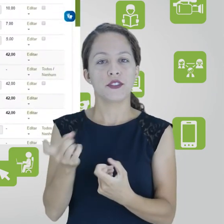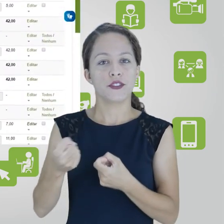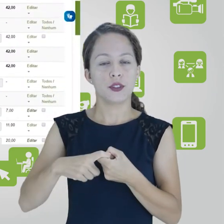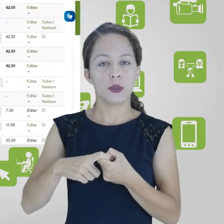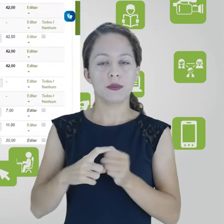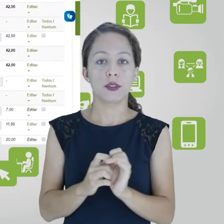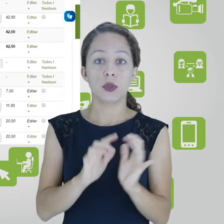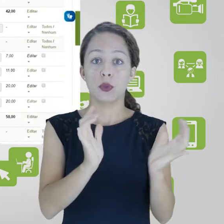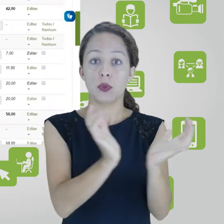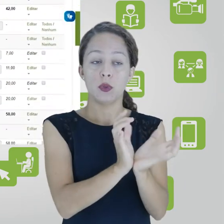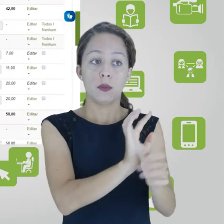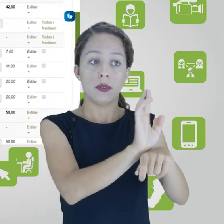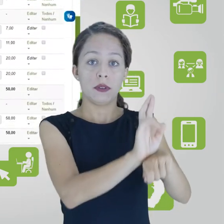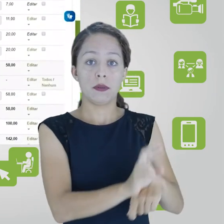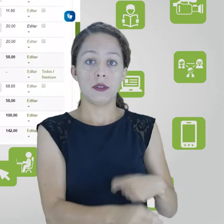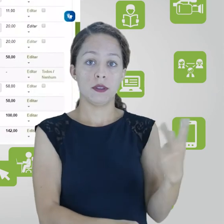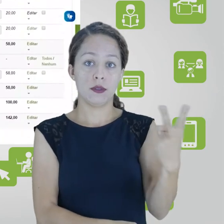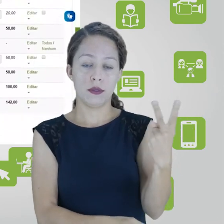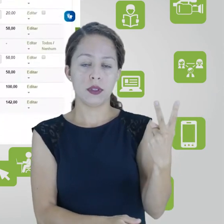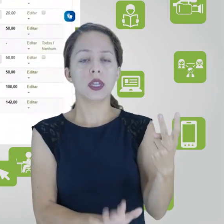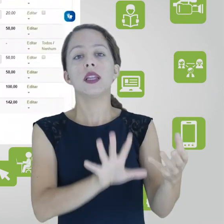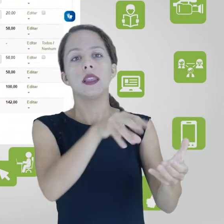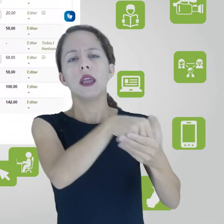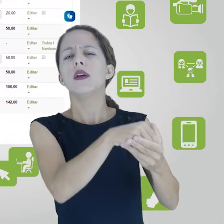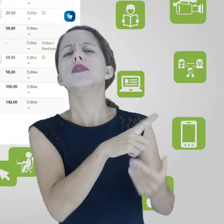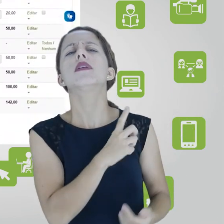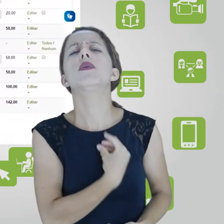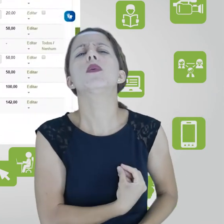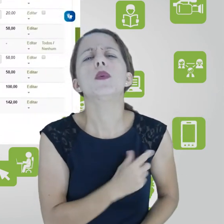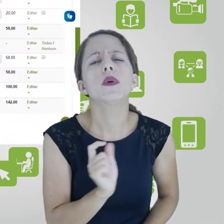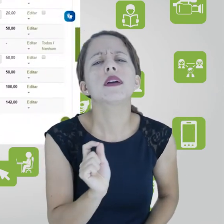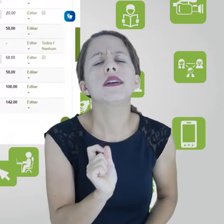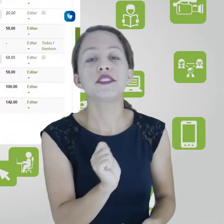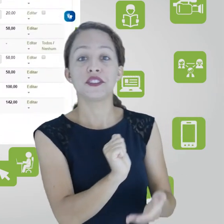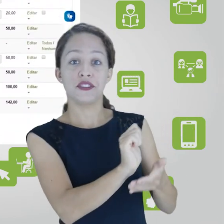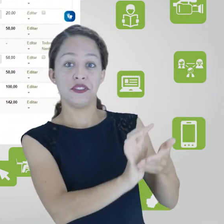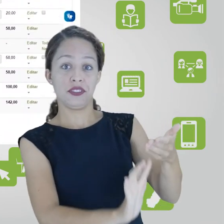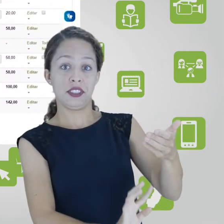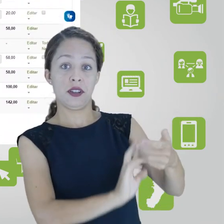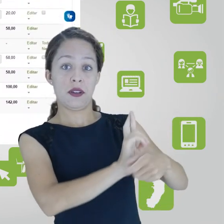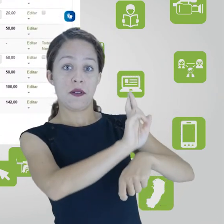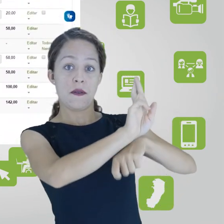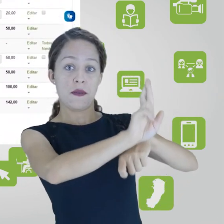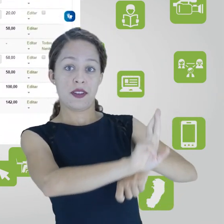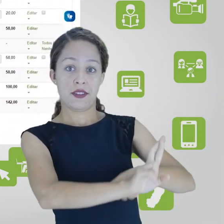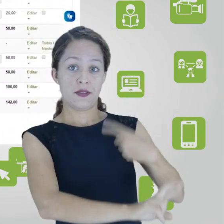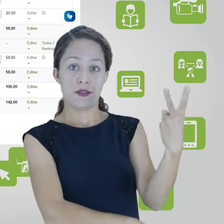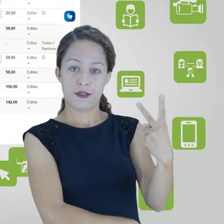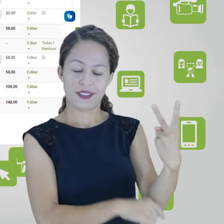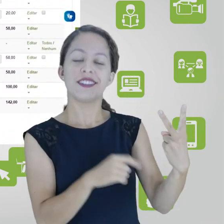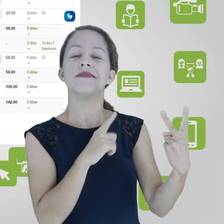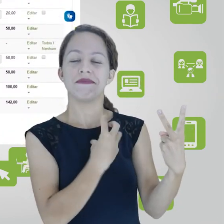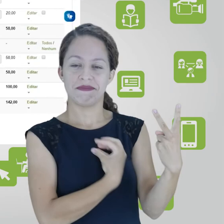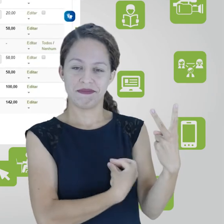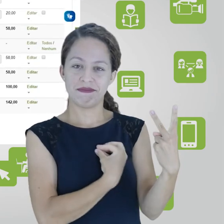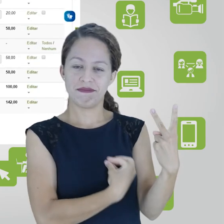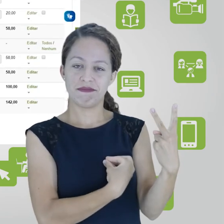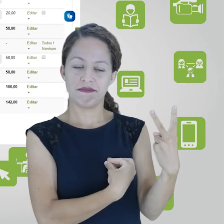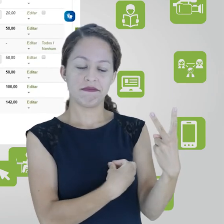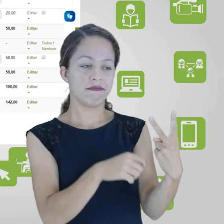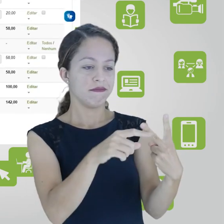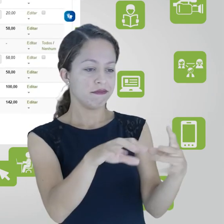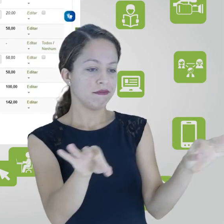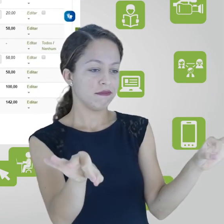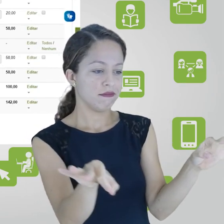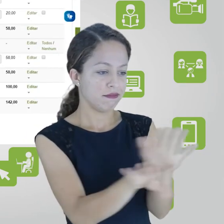E agora, vamos voltar aqui. Categoria recuperação 2. Tem o que dentro? Uma